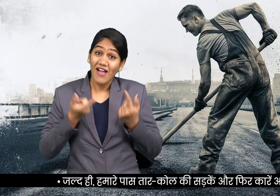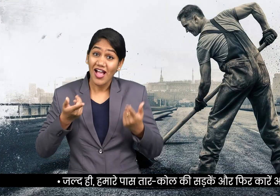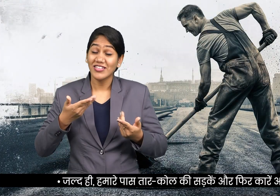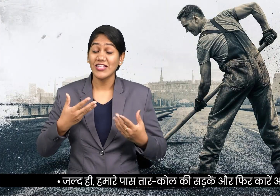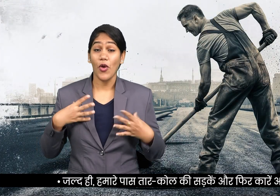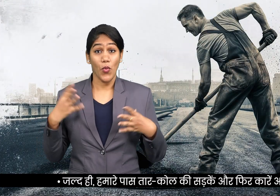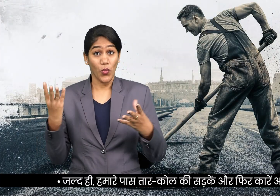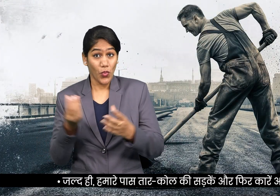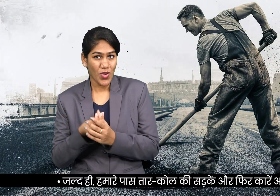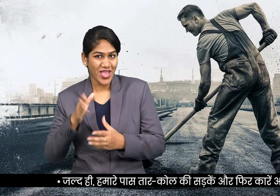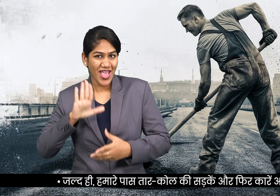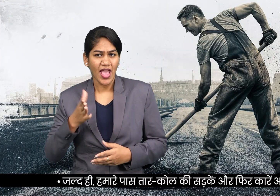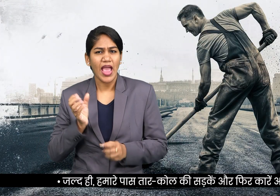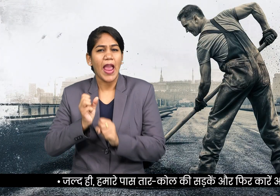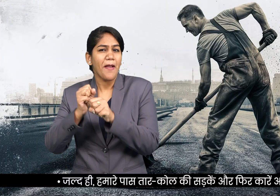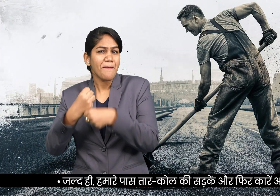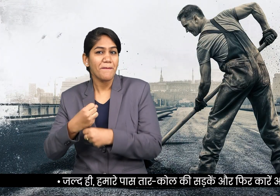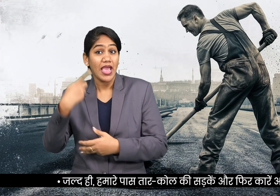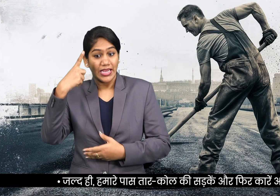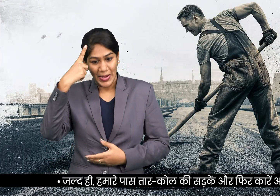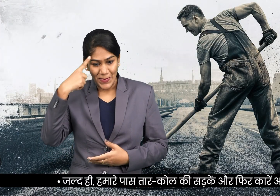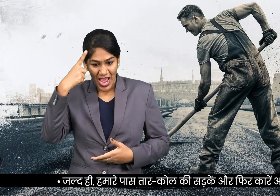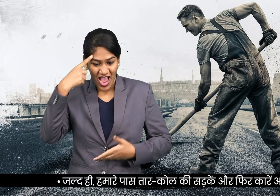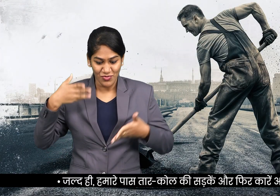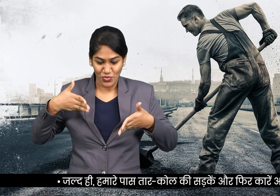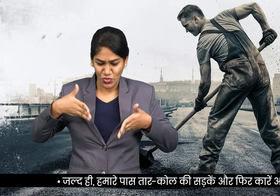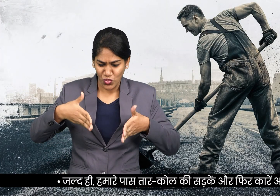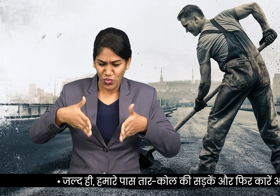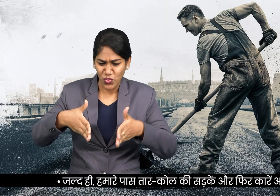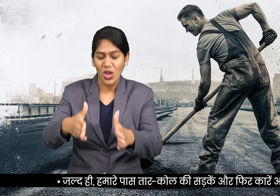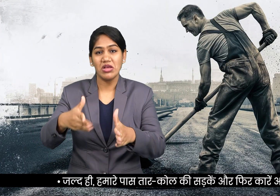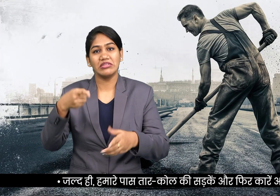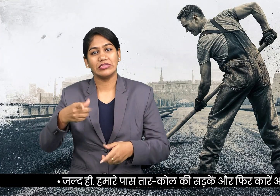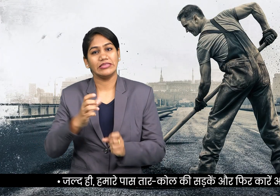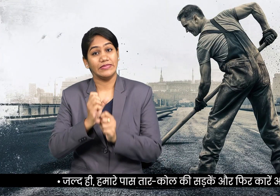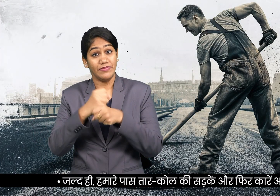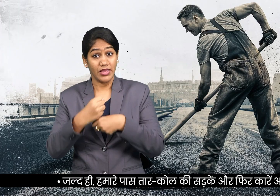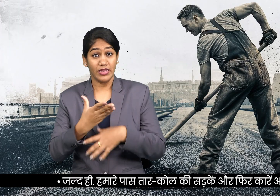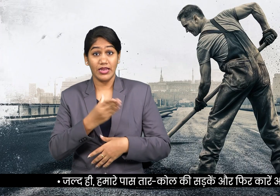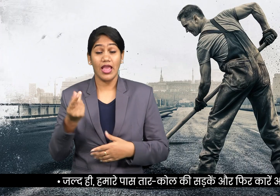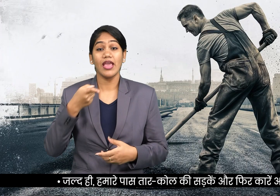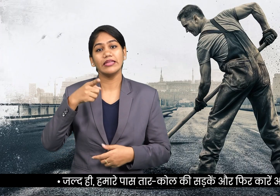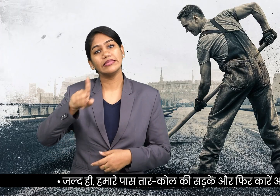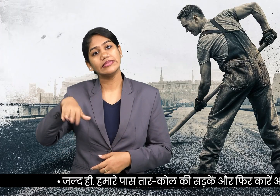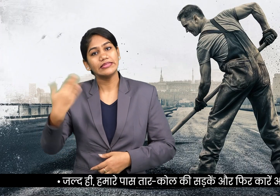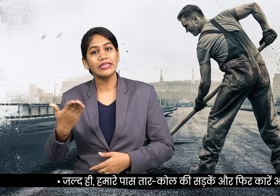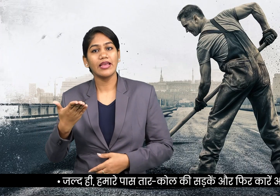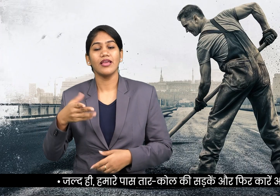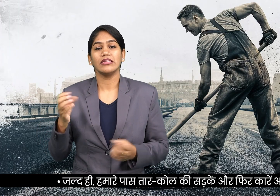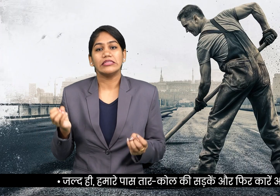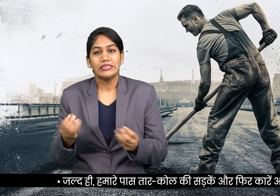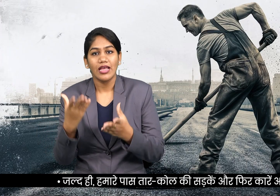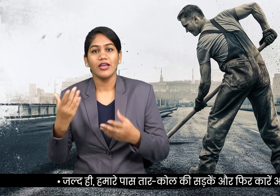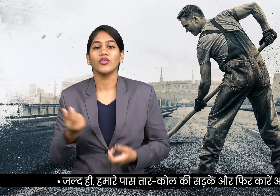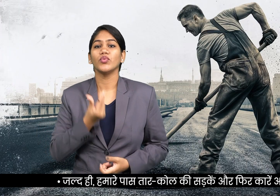जल्द ही हमारे पास तारकोल की सड़कें और फिर कारें आ गई।